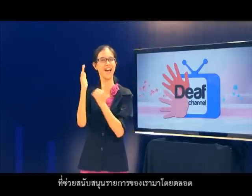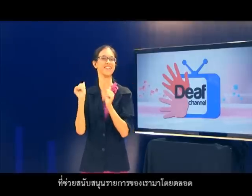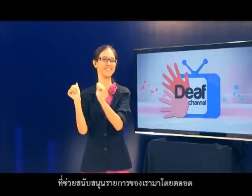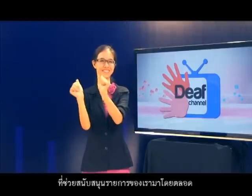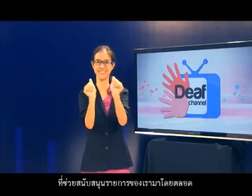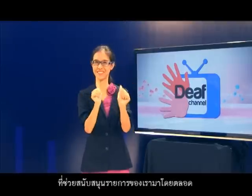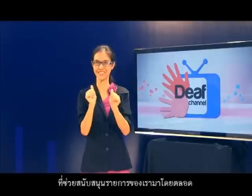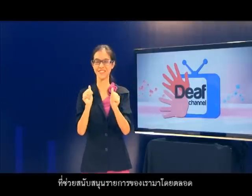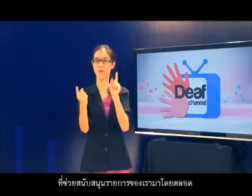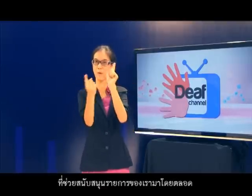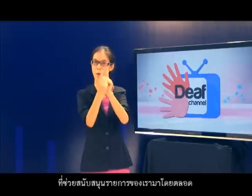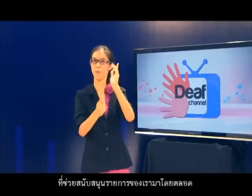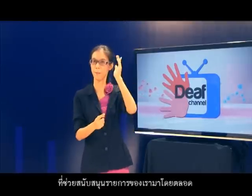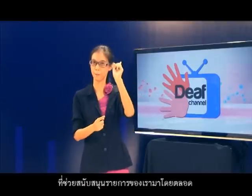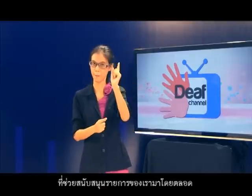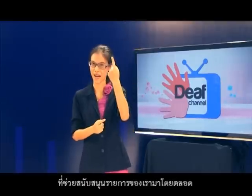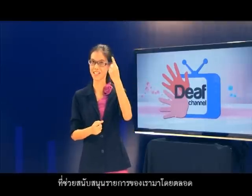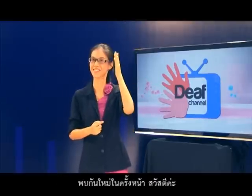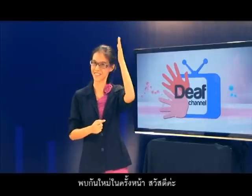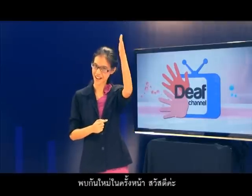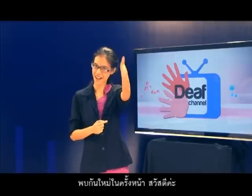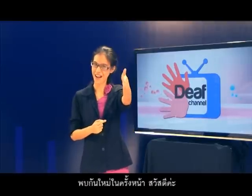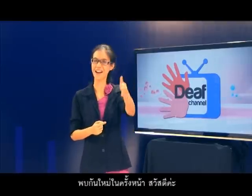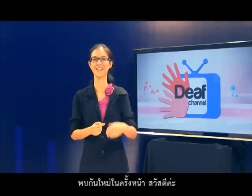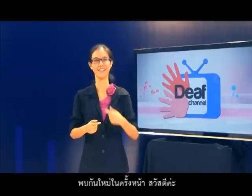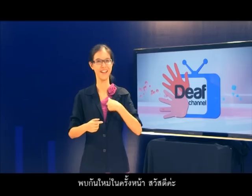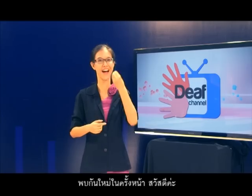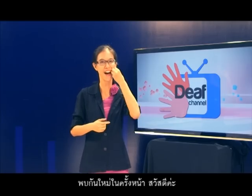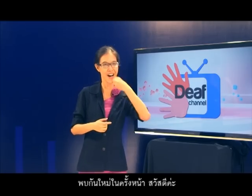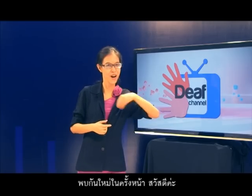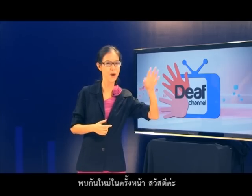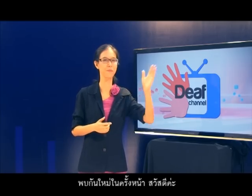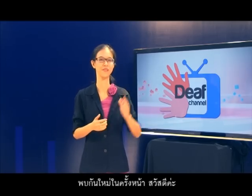พบกันใหม่ครั้งหน้าค่ะสำหรับวันนี้สวัสดีค่ะ